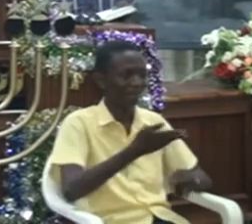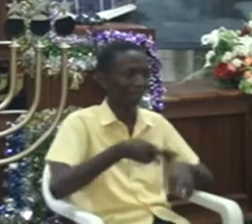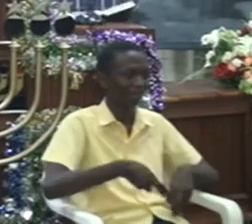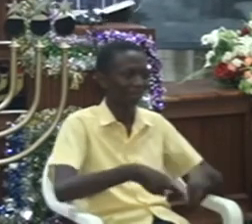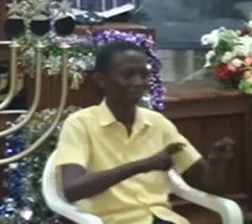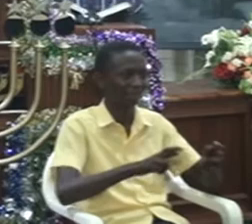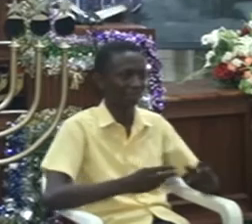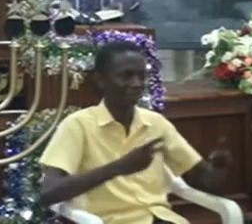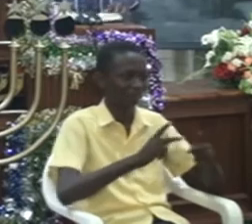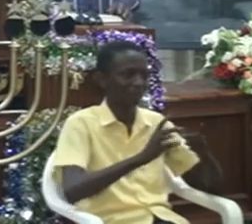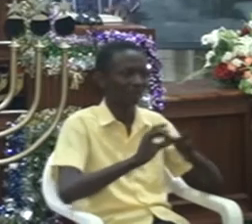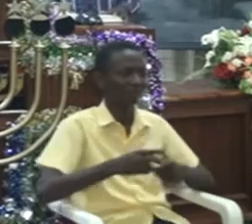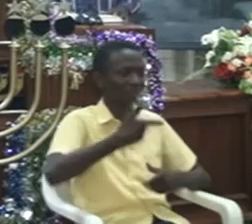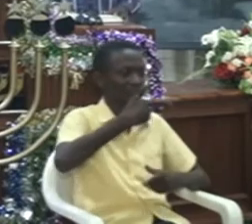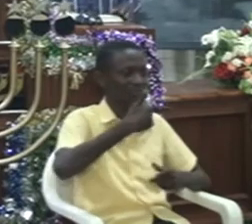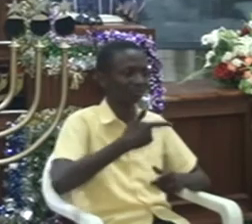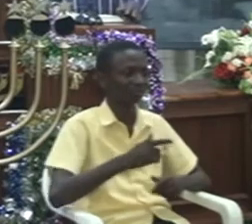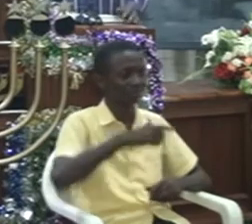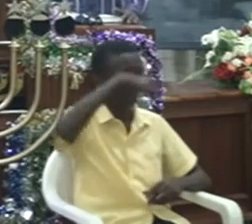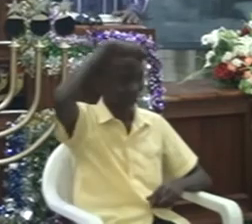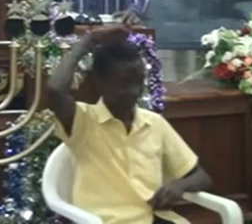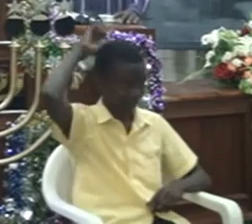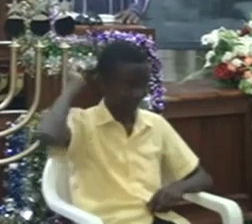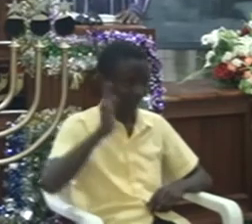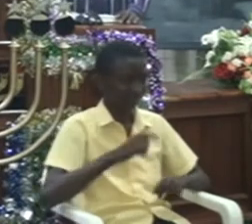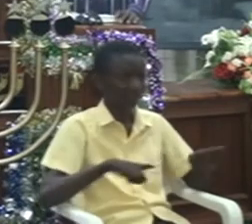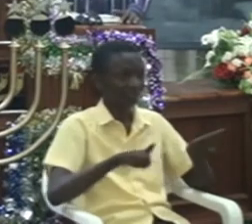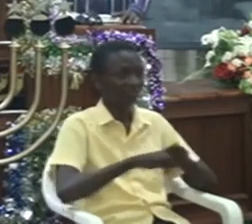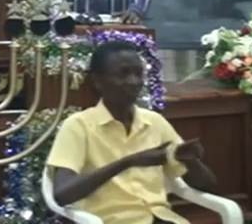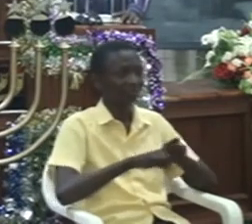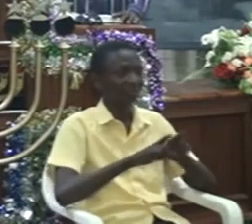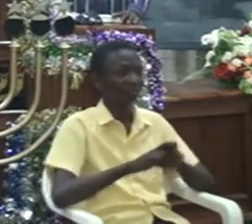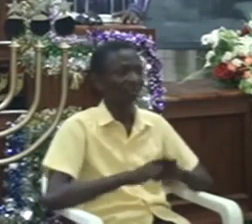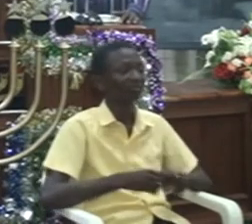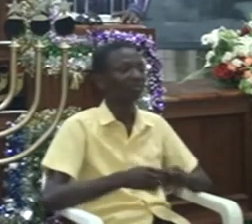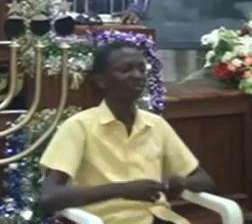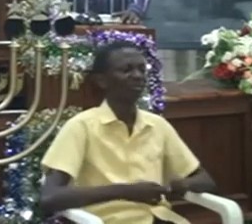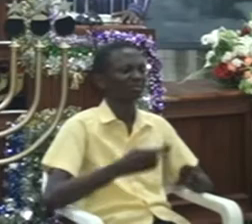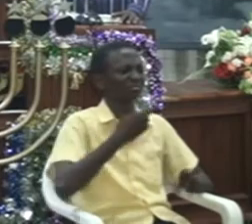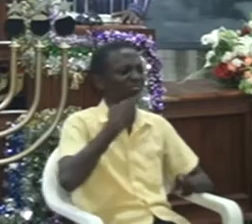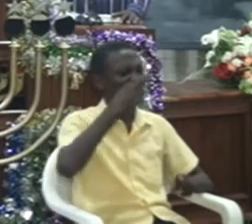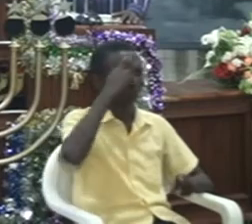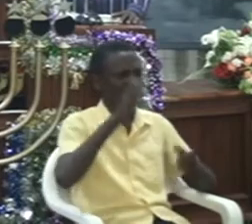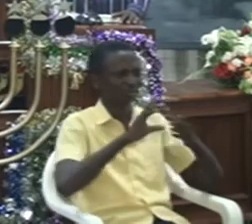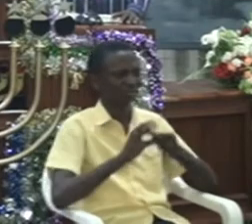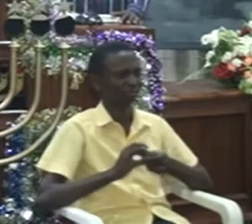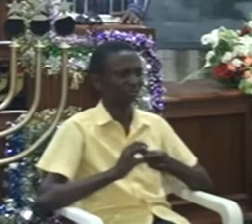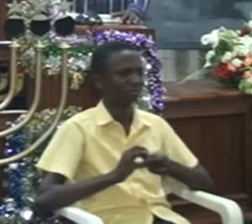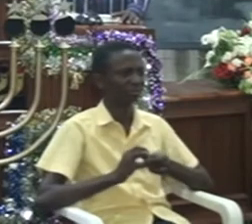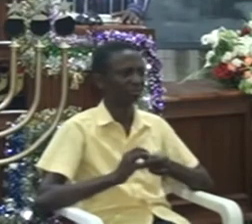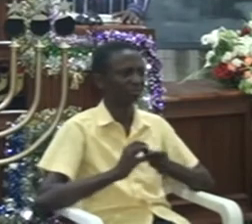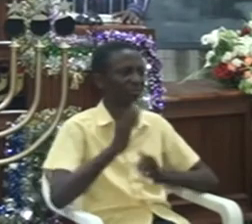route, point de lion rugissant, nul bête féroce ne la prendra, nul ne s'y